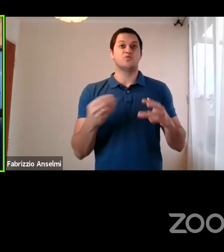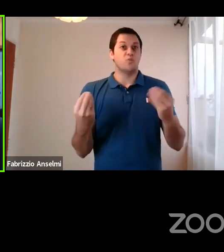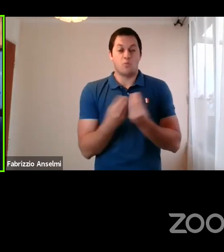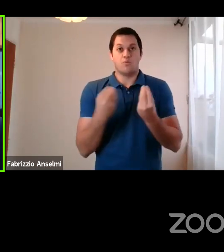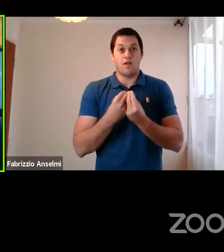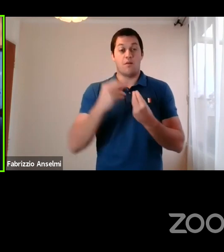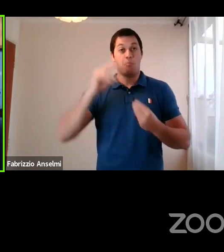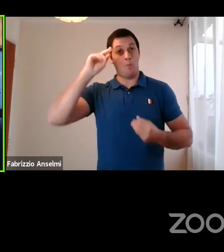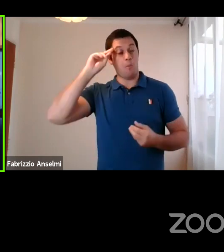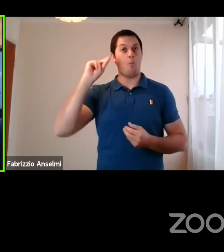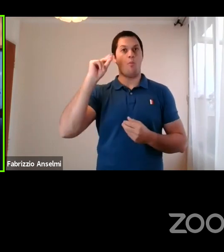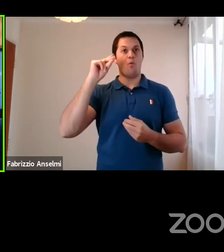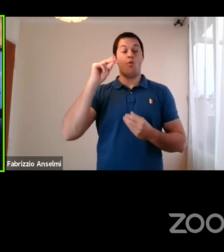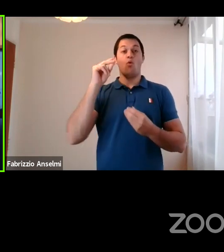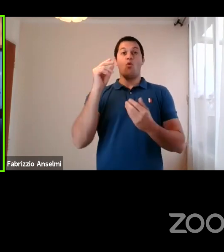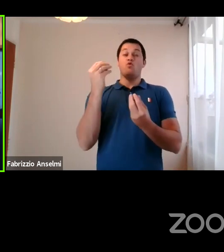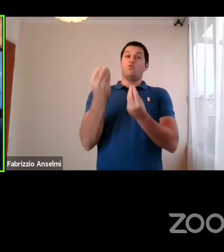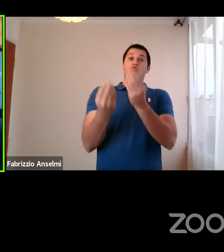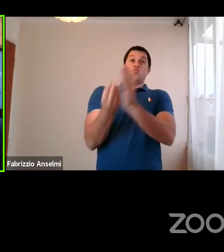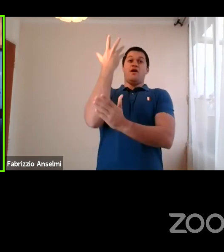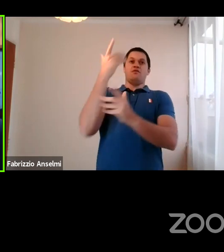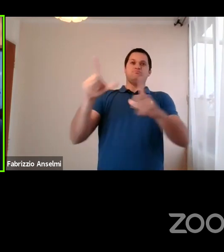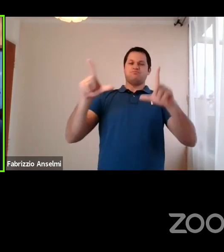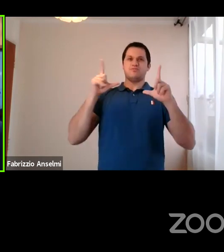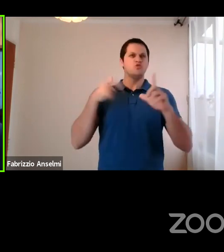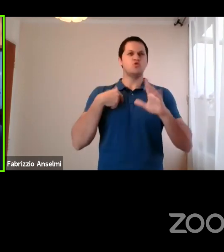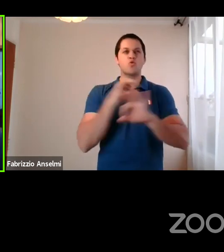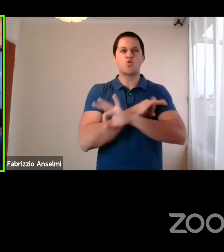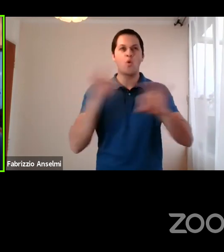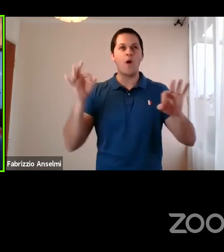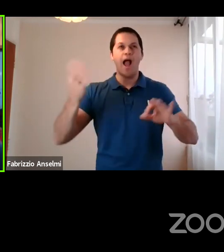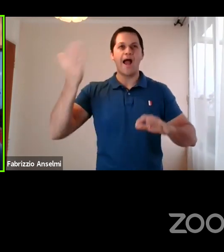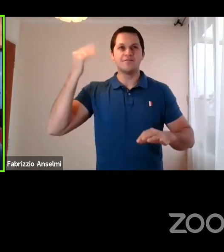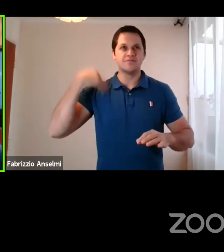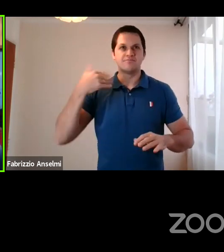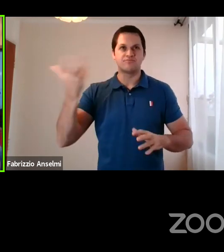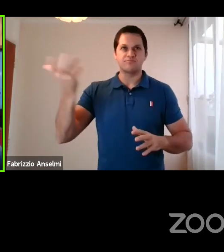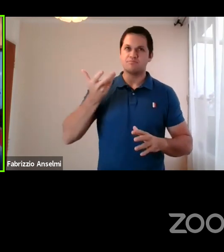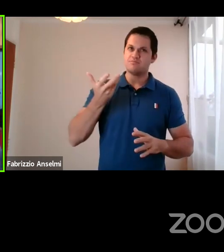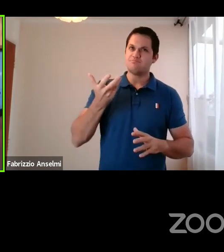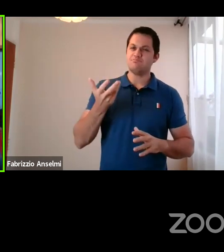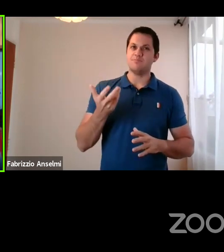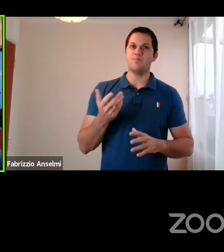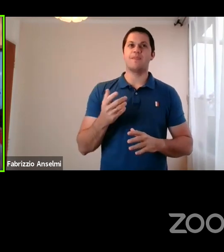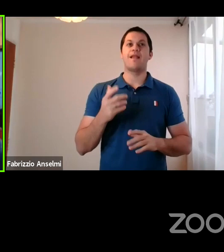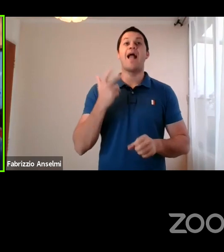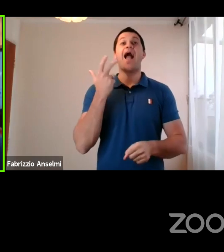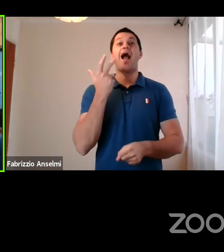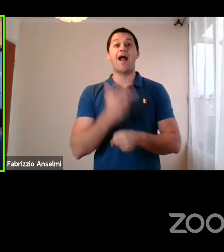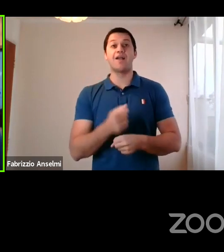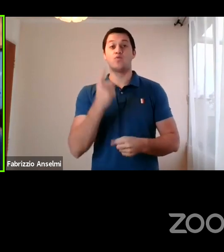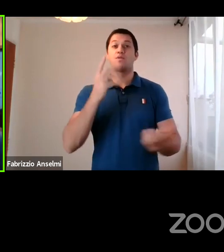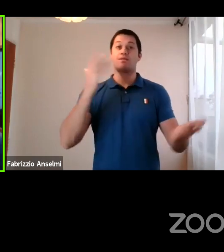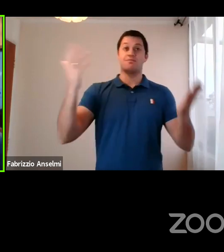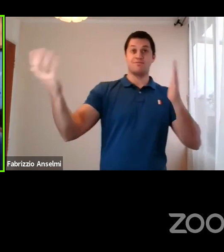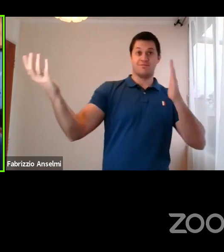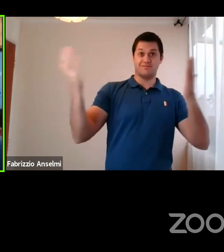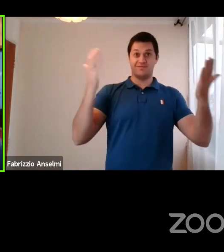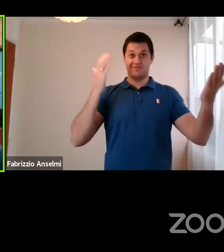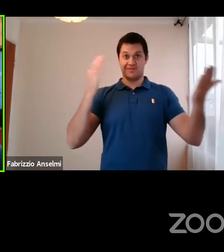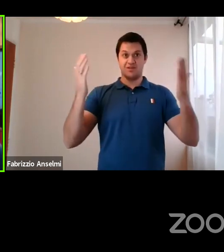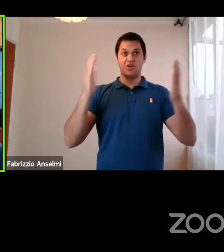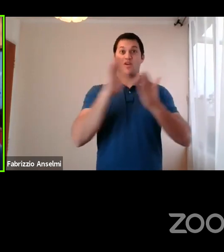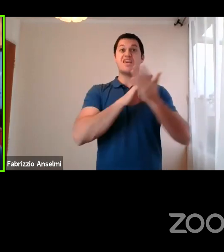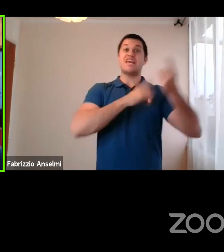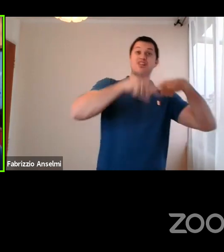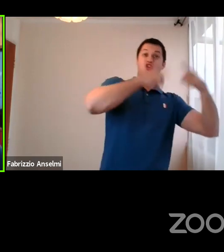escuchado en ninguna presentación de tipo histórica, tenemos una historia paralela Chile y Argentina. Y